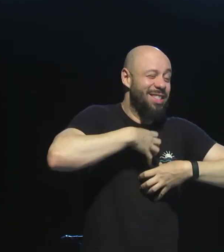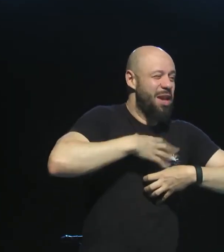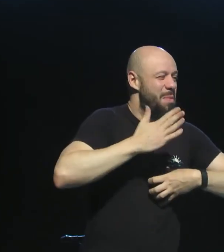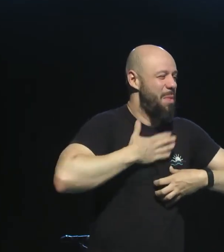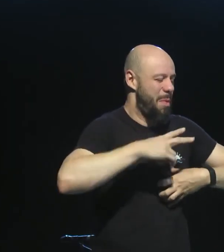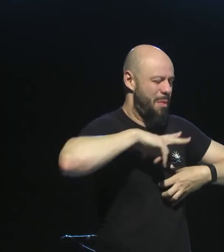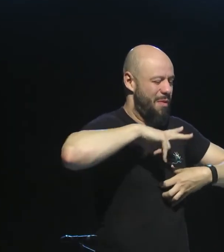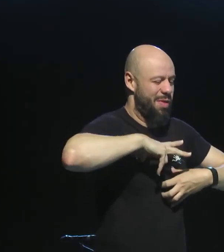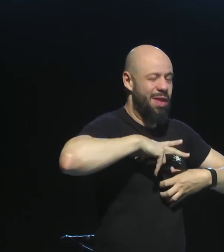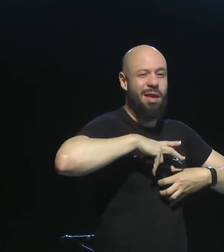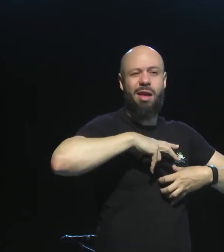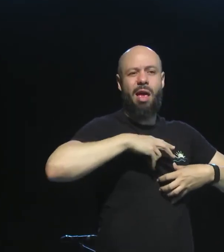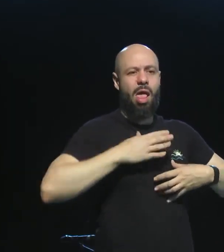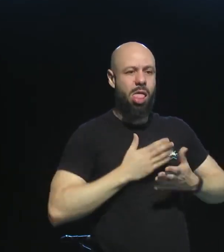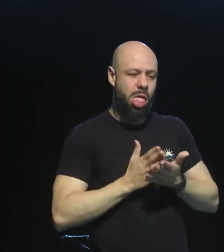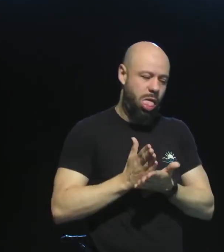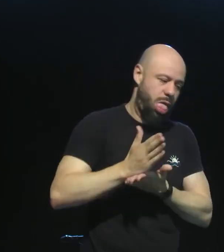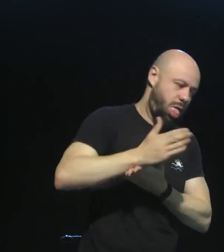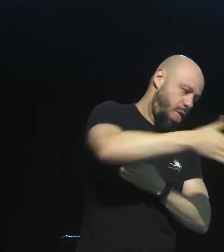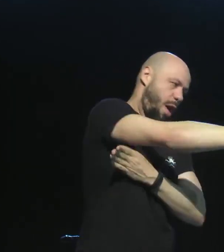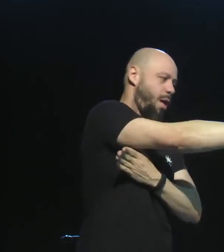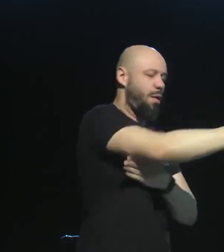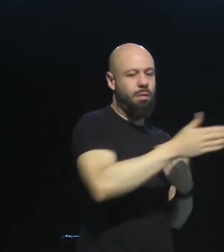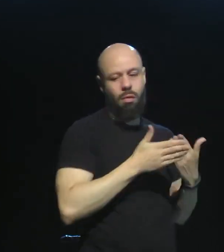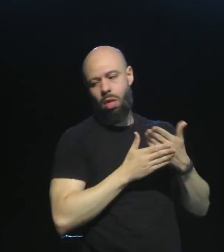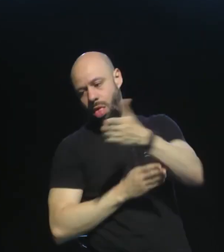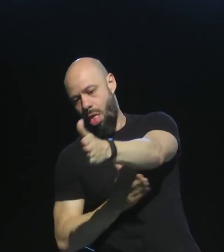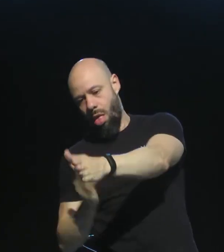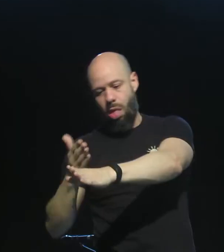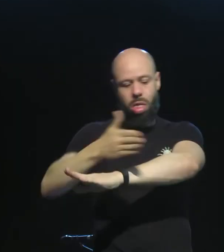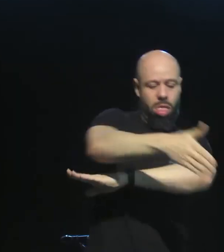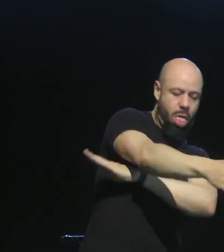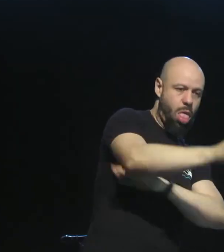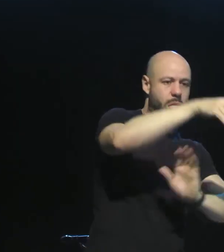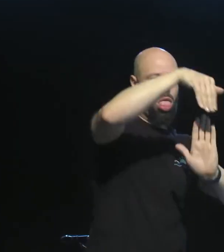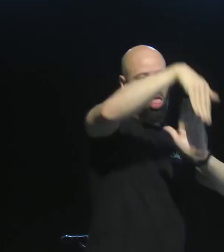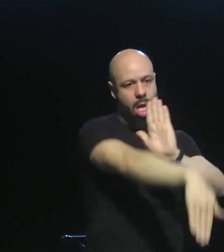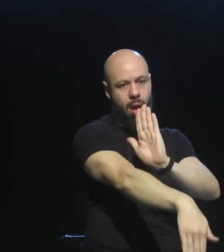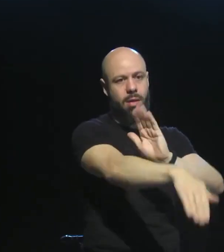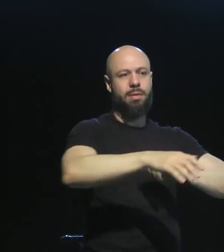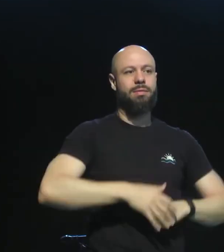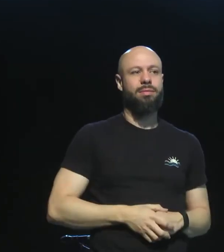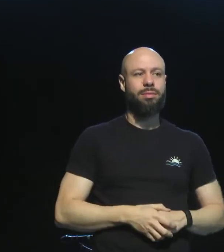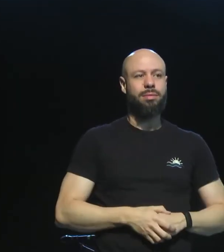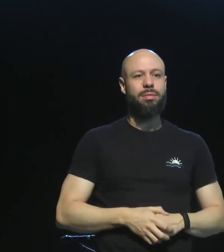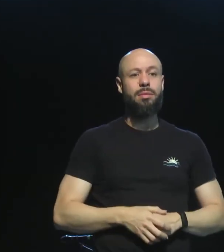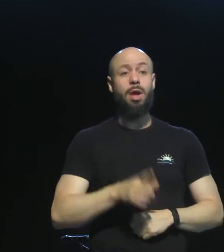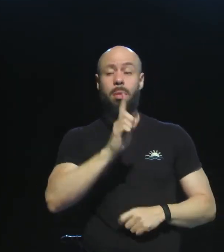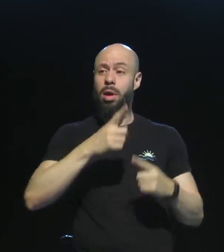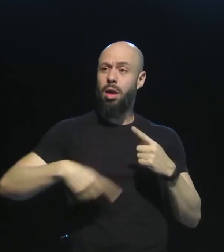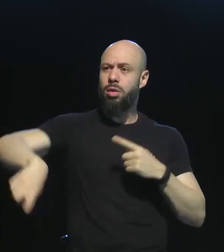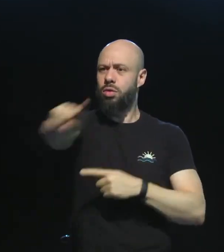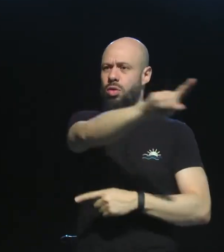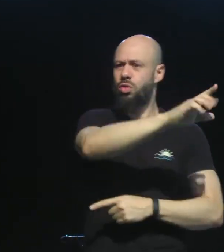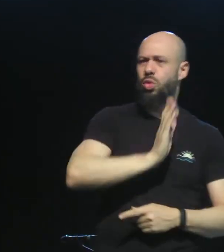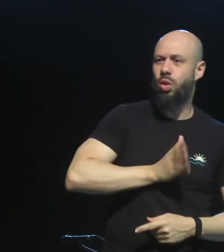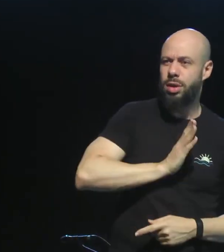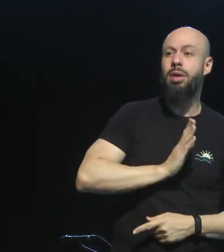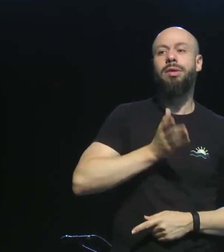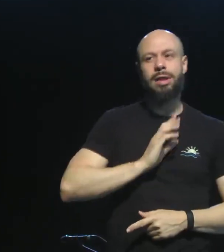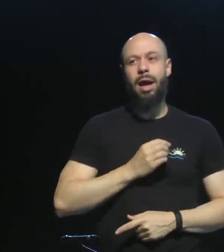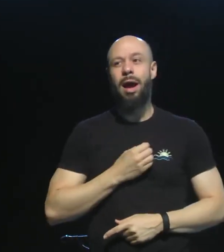sabe disso, porque o seu coração, se você já viveu algum tempo, já lhe levou muitas vezes a cometer